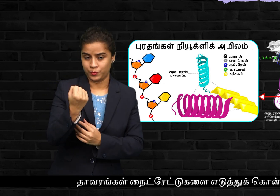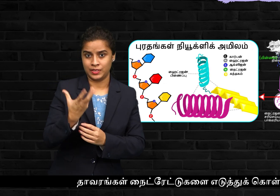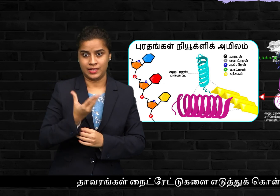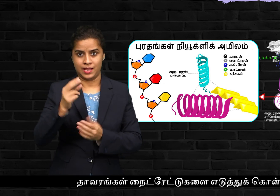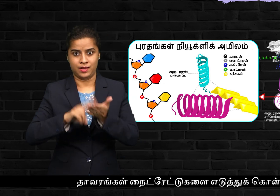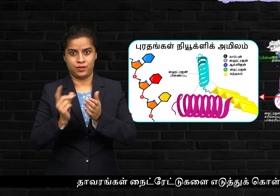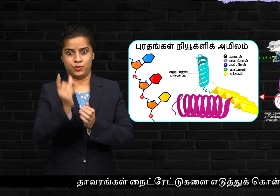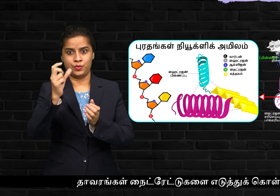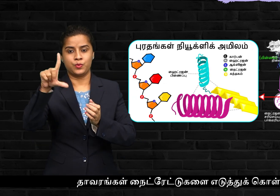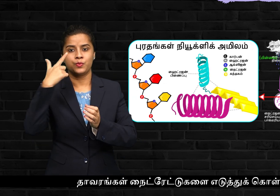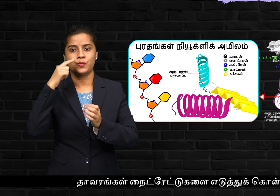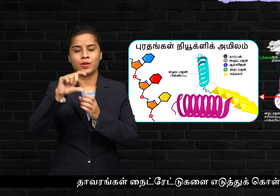எடுத்துக்கொள்கின்றன.